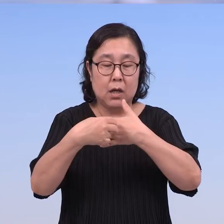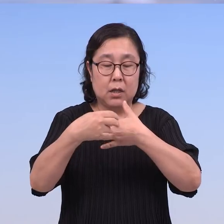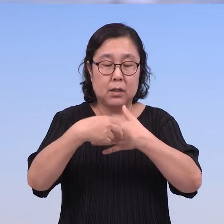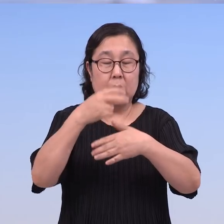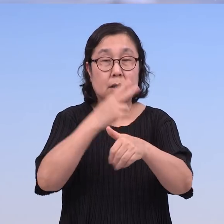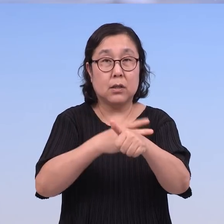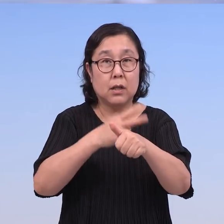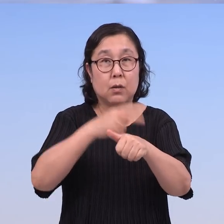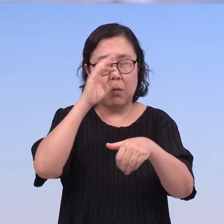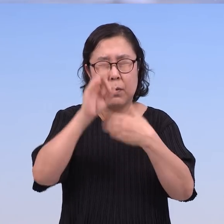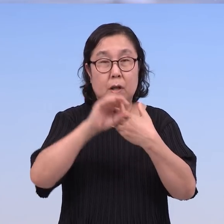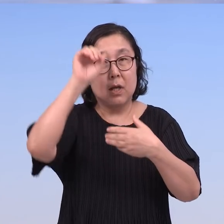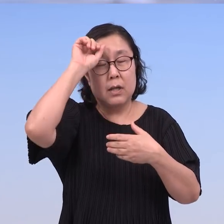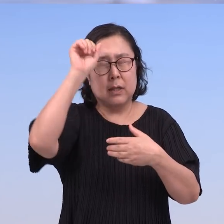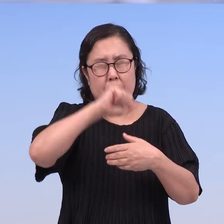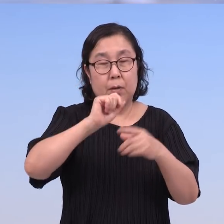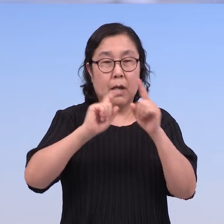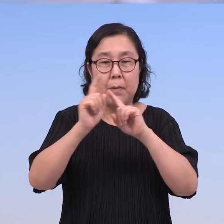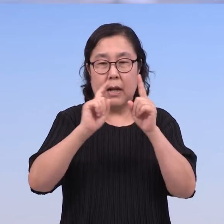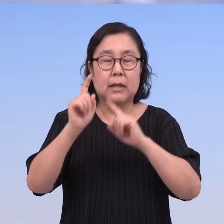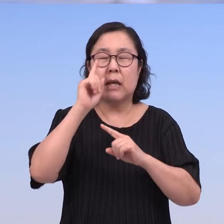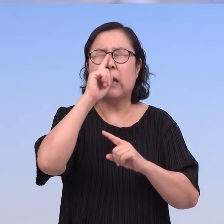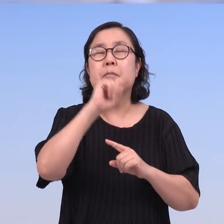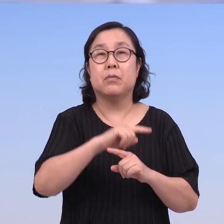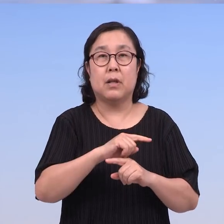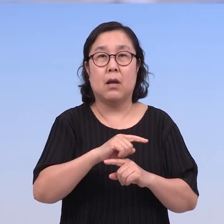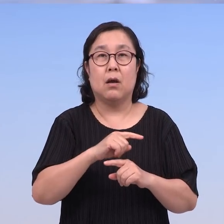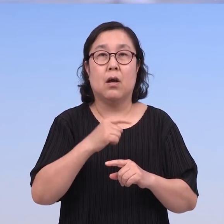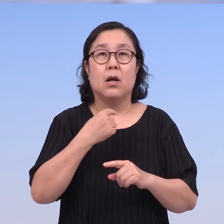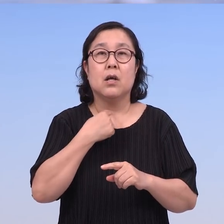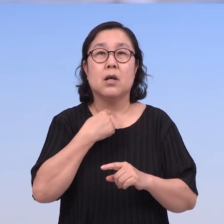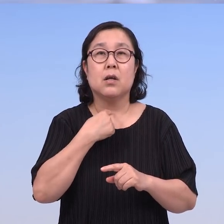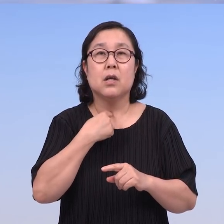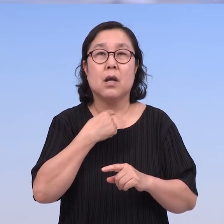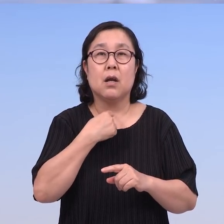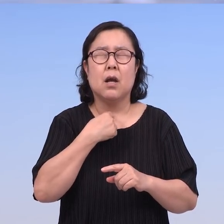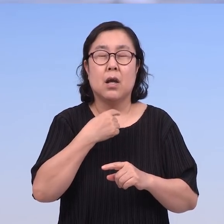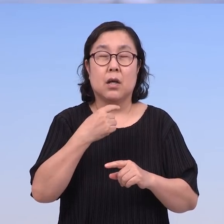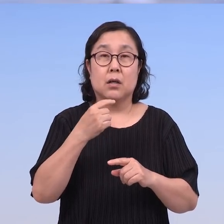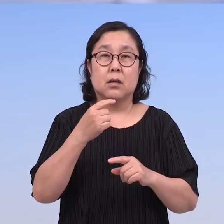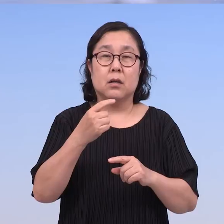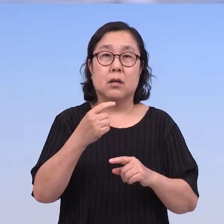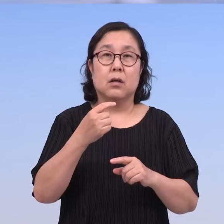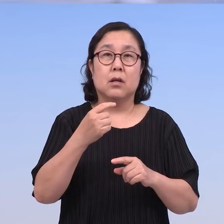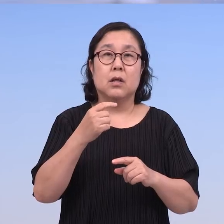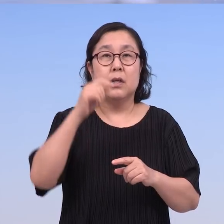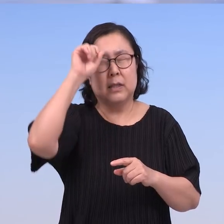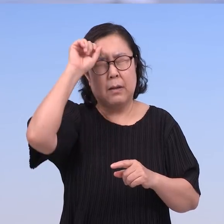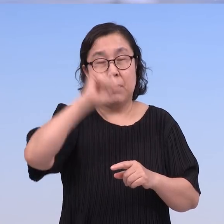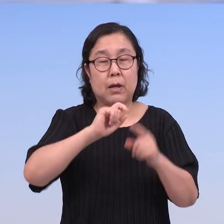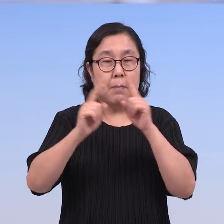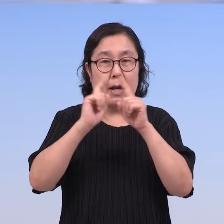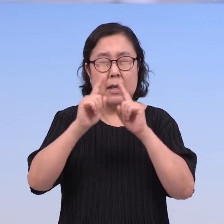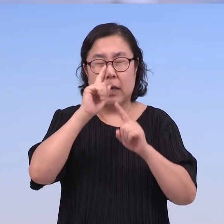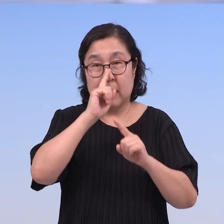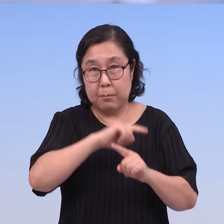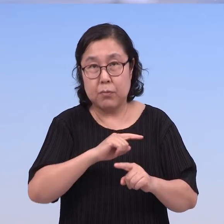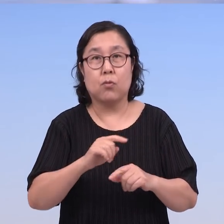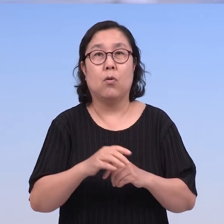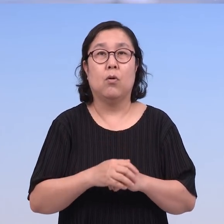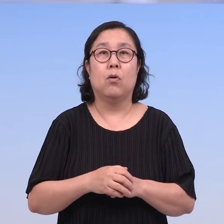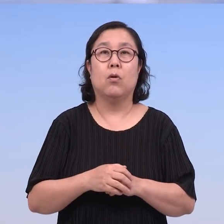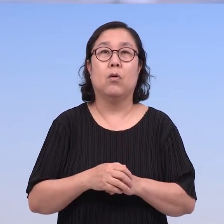들어보니까요, 새벽에 이렇게 말하는 게 그렇게 해롭대요. 근육이 이게 풀리기도 전에 막 새벽에 말하는 게 굉장히